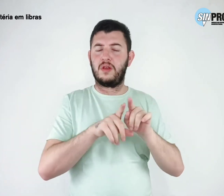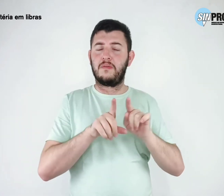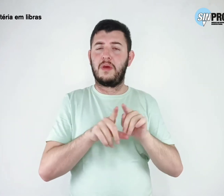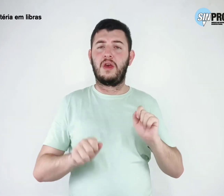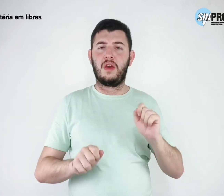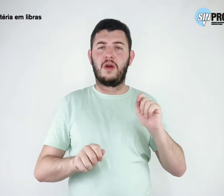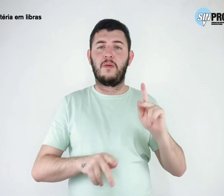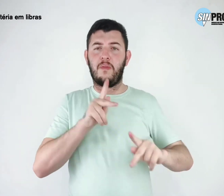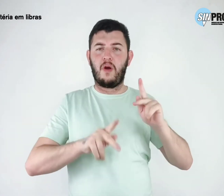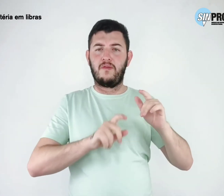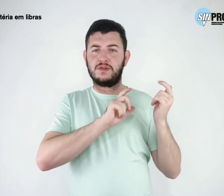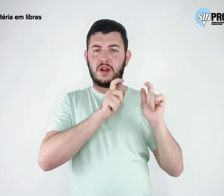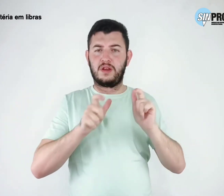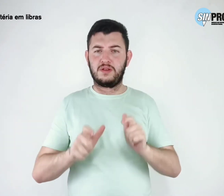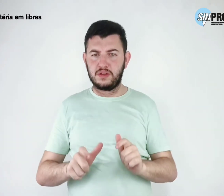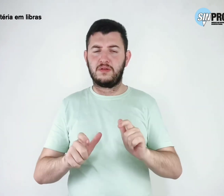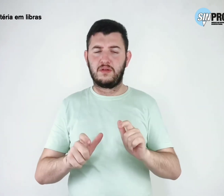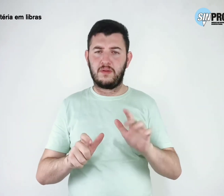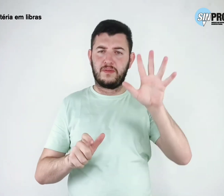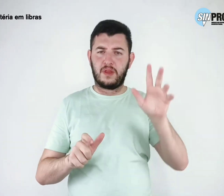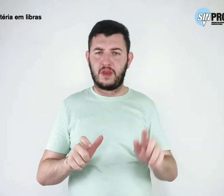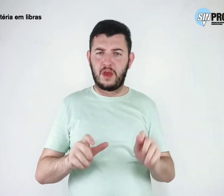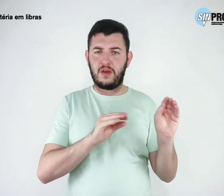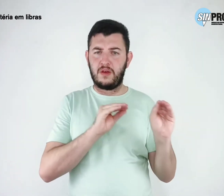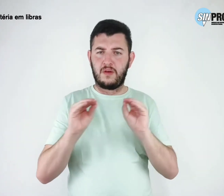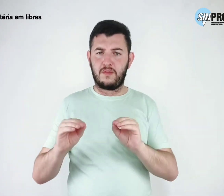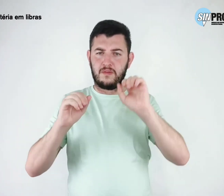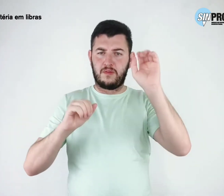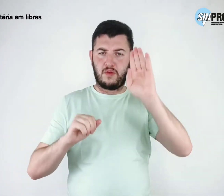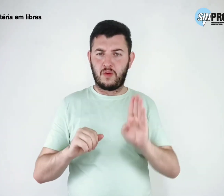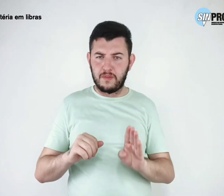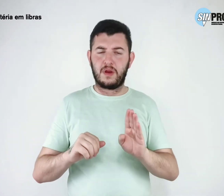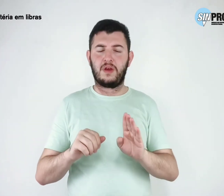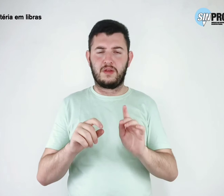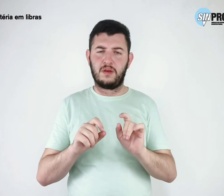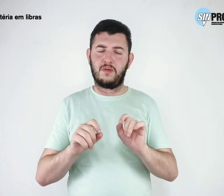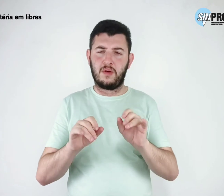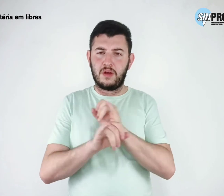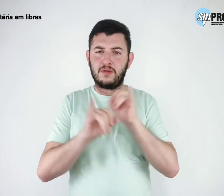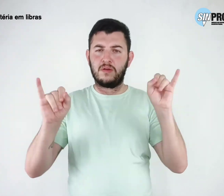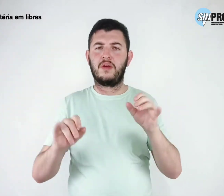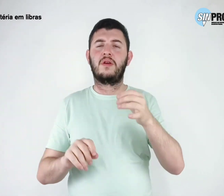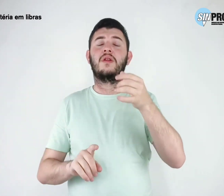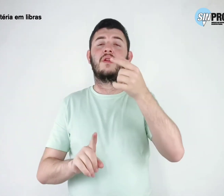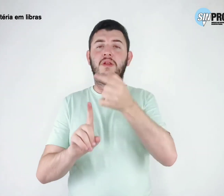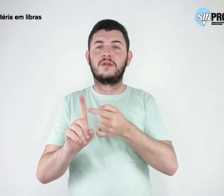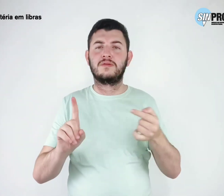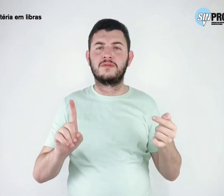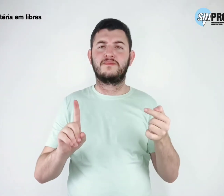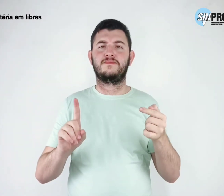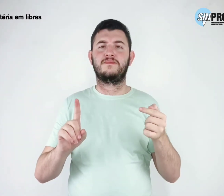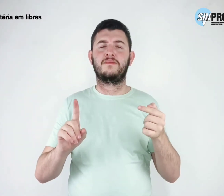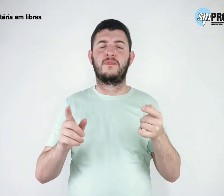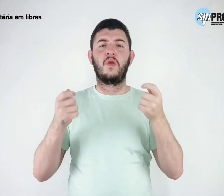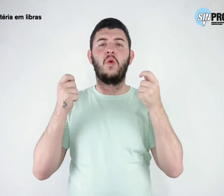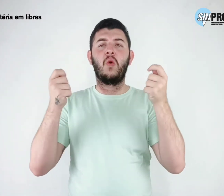povos tradicionais de matriz africana lançaram, nesta semana, o Manifesto